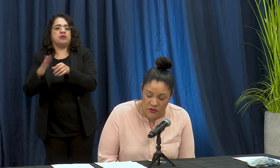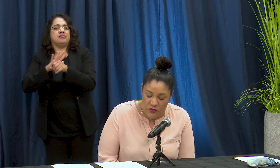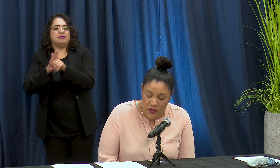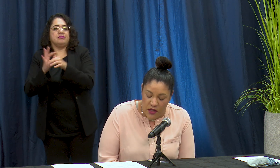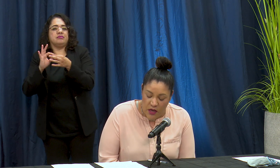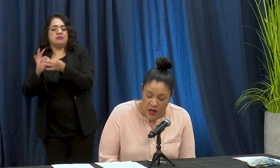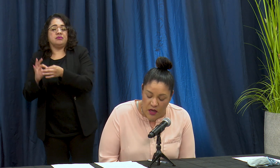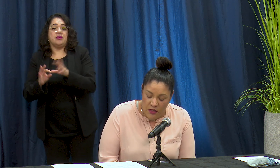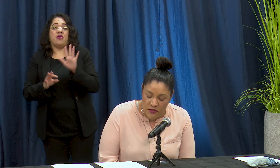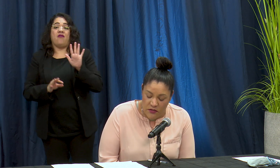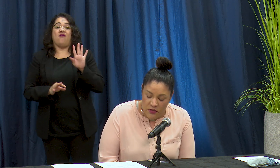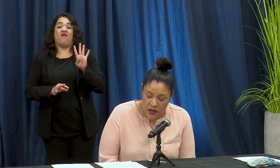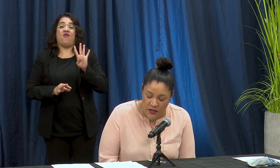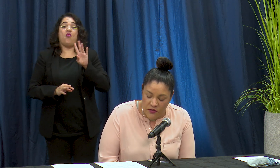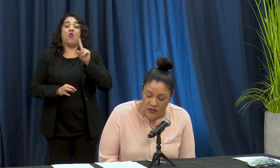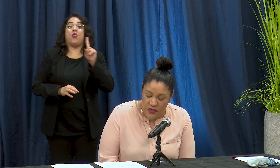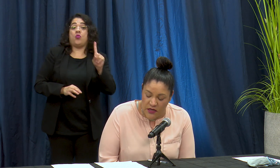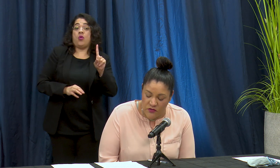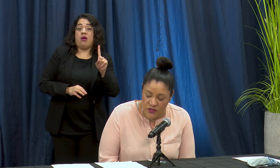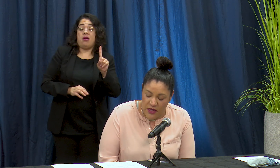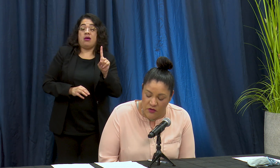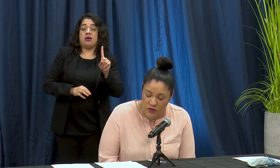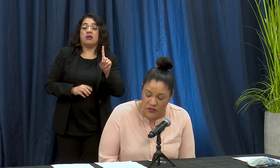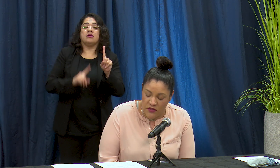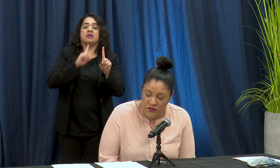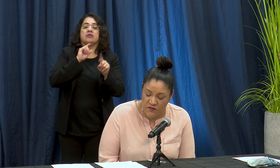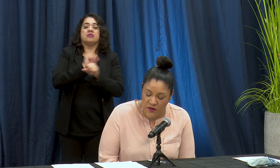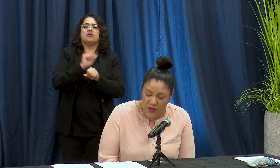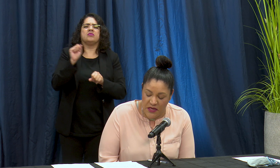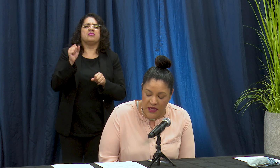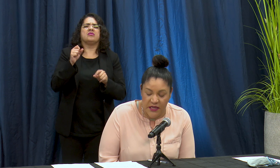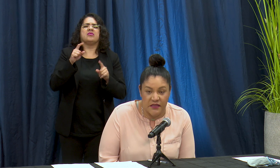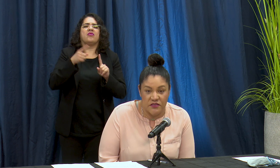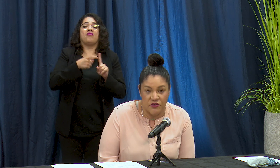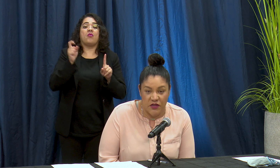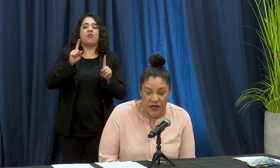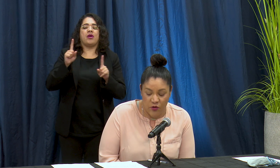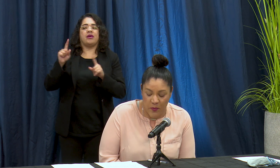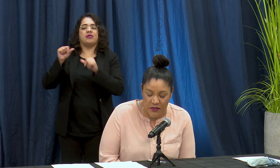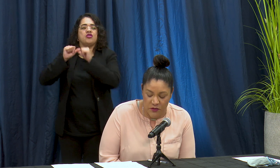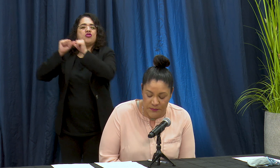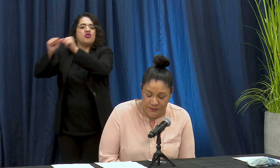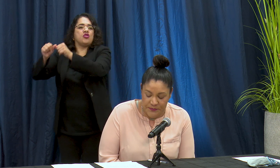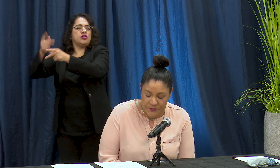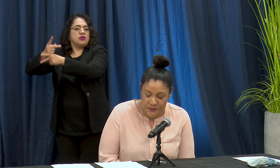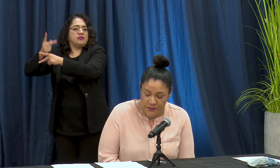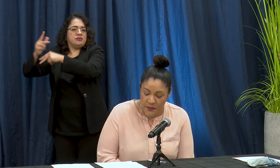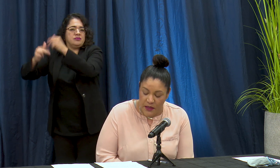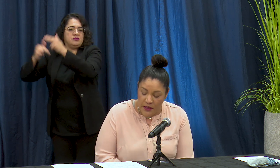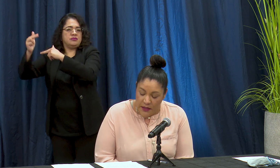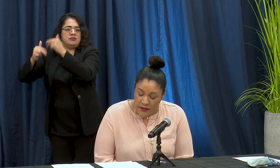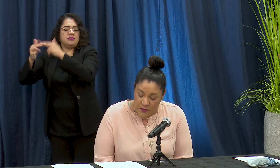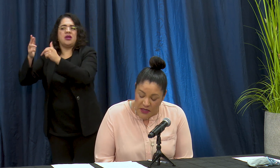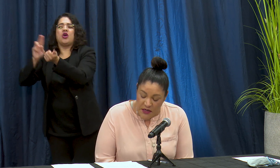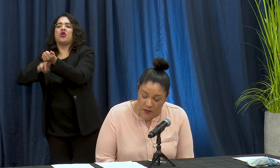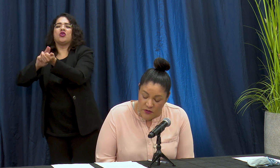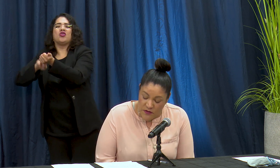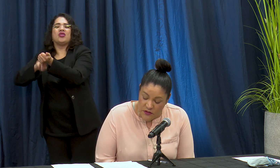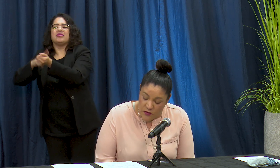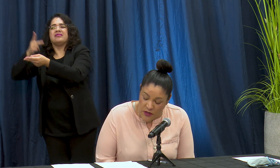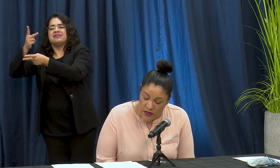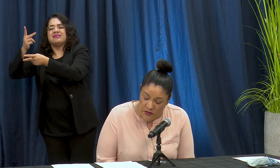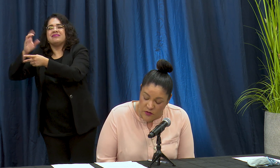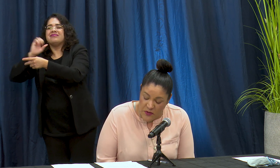de esos casos se han asociado con centros de enfermería y atención a largo plazo. También